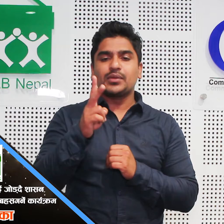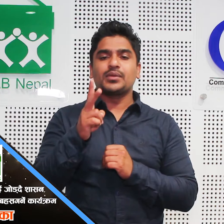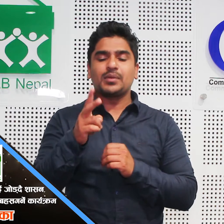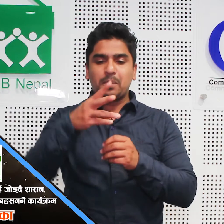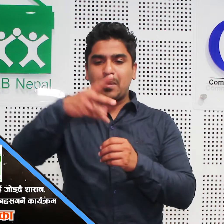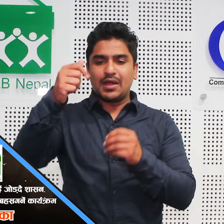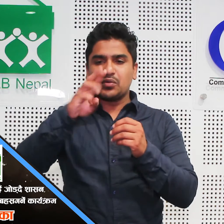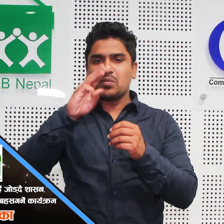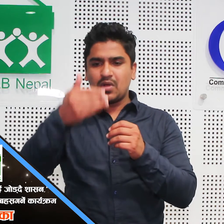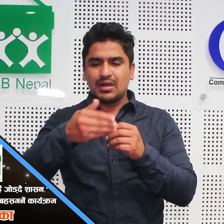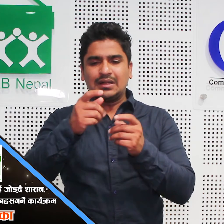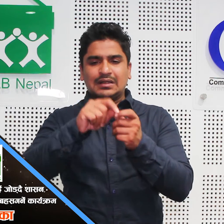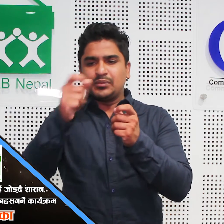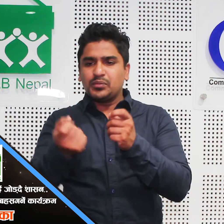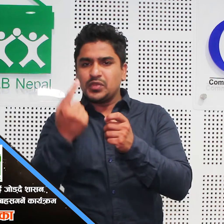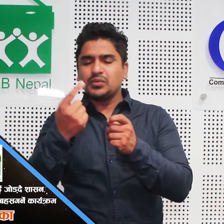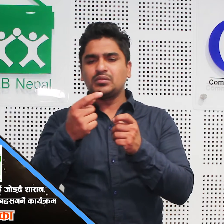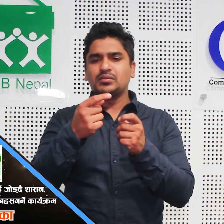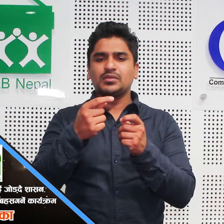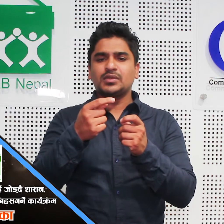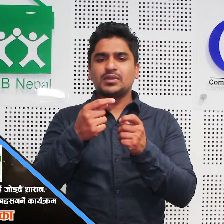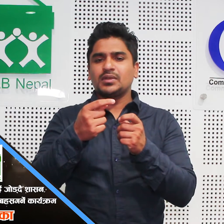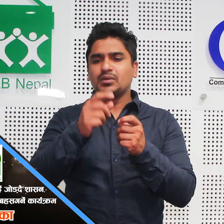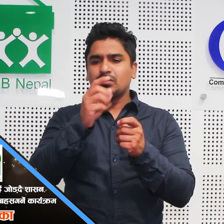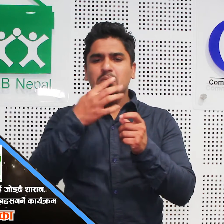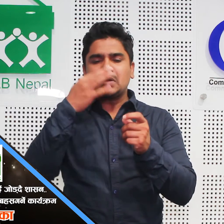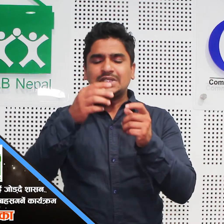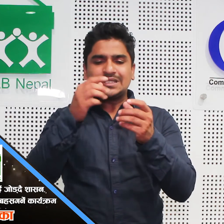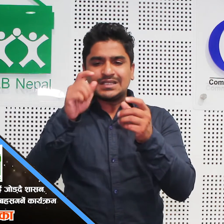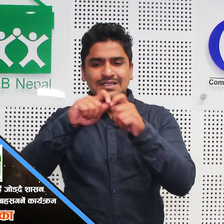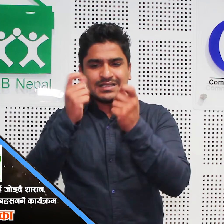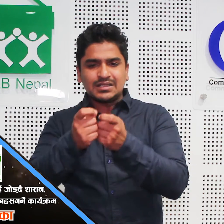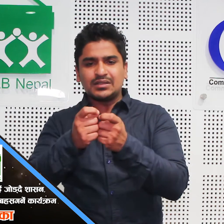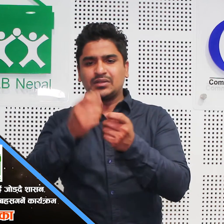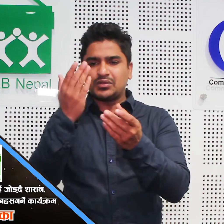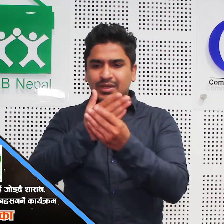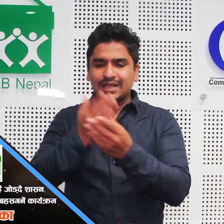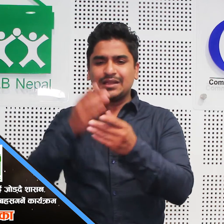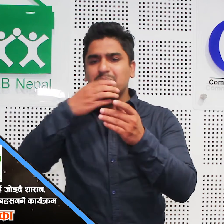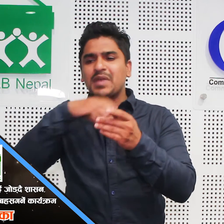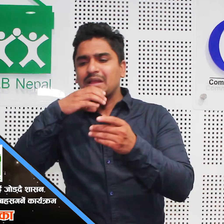लिएर मलदेखि लिएर बिउ बिजनदेखि लिएर पकेट क्षेत्रका तरकारी हुने ठाउँमा तरकारी नै तरकारी, बाख्रा हुने ठाउँमा बाख्रै बाख्रा, गाई हुने ठाउँमा गाई नै